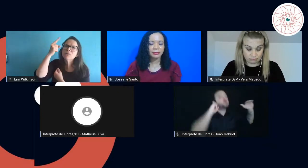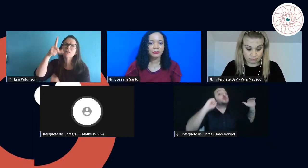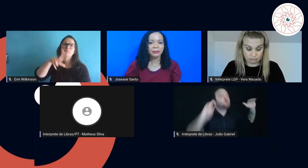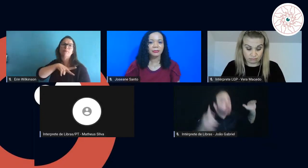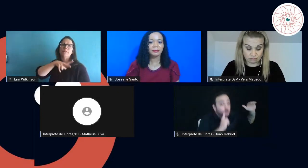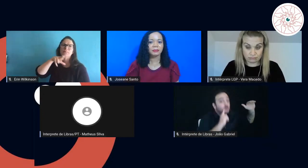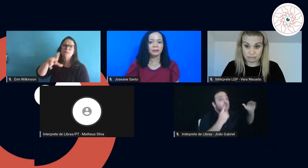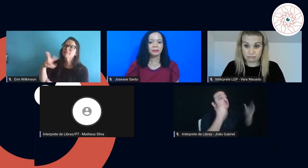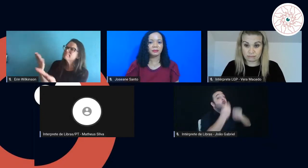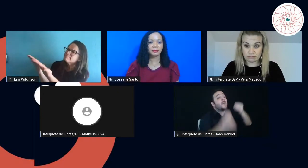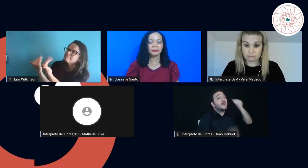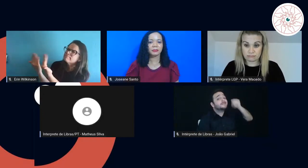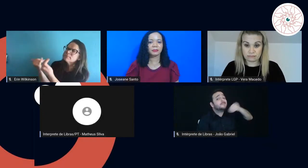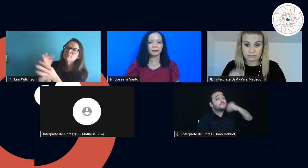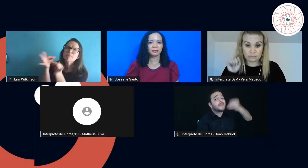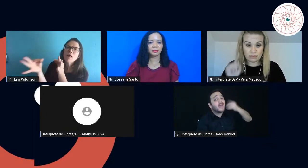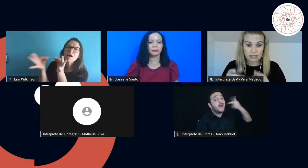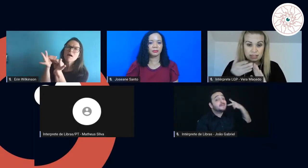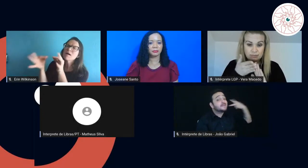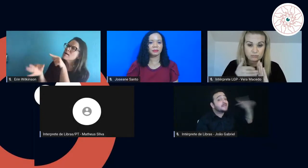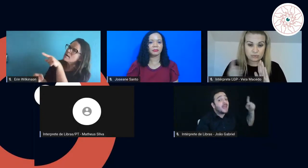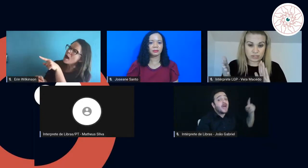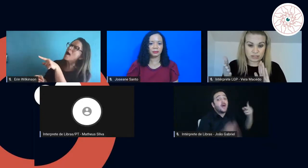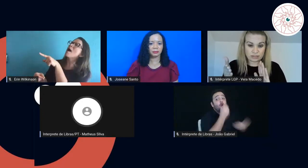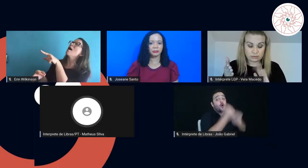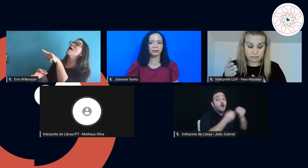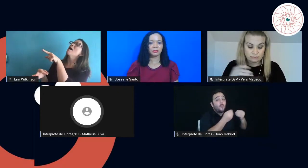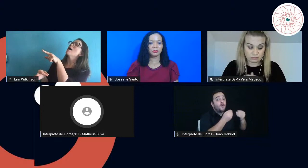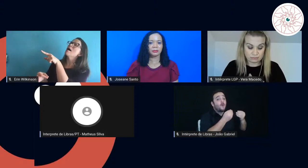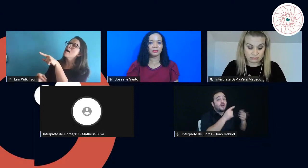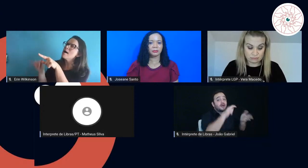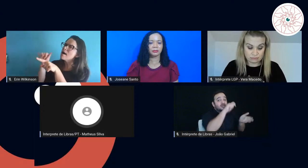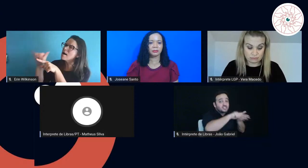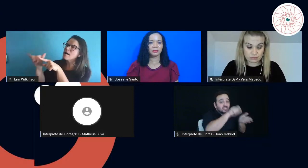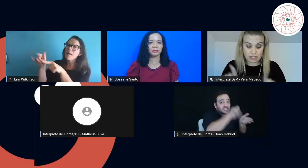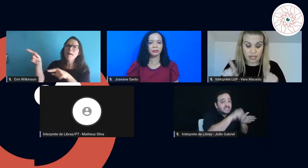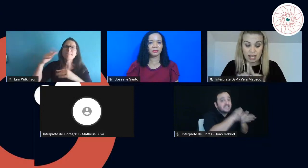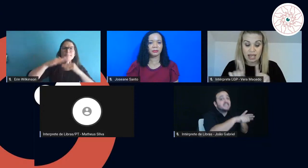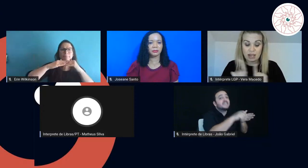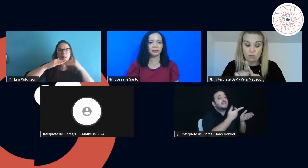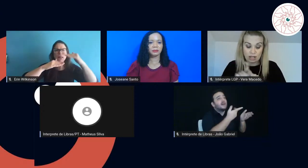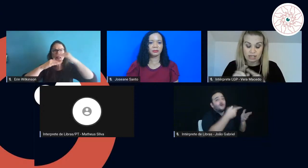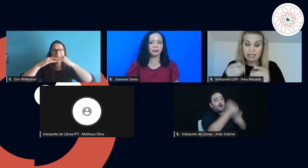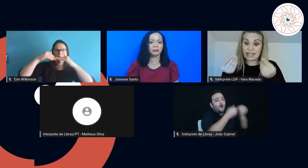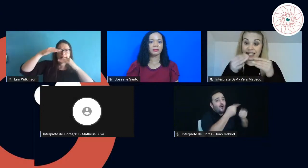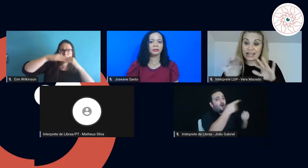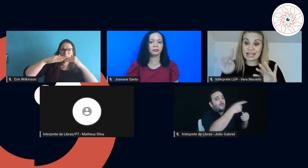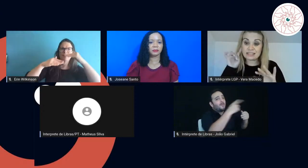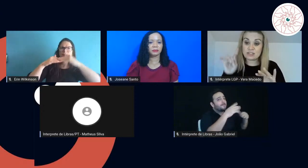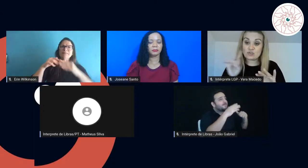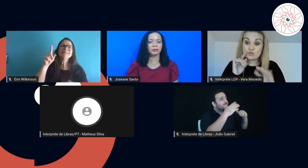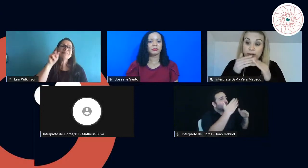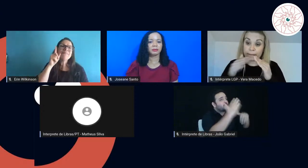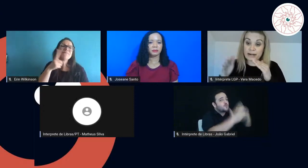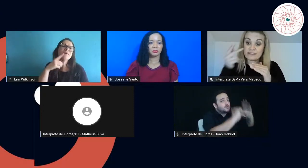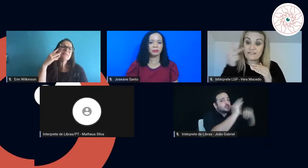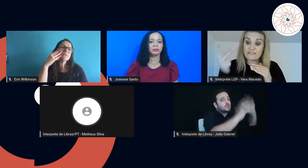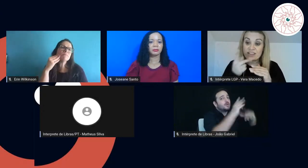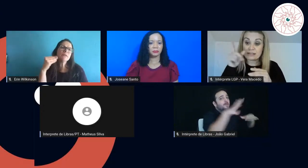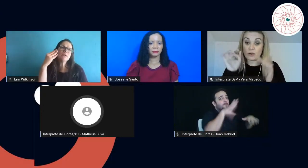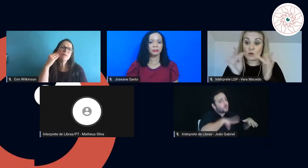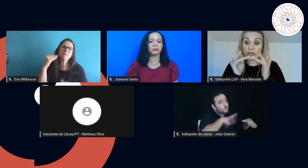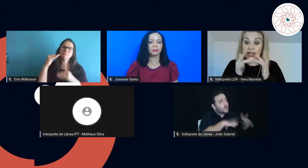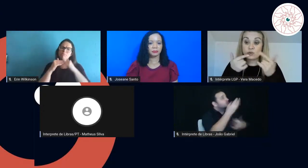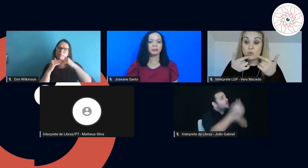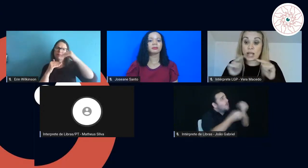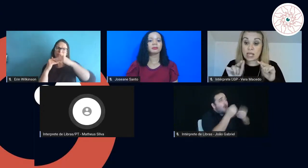esse processo. eh foram analisadas como essas crianças surdas a partir de suas vivências e seu contato com a língua,